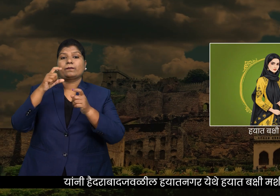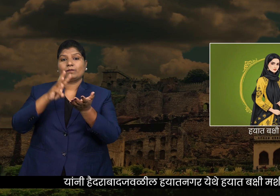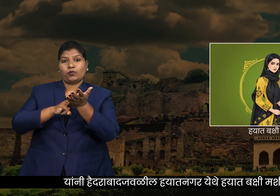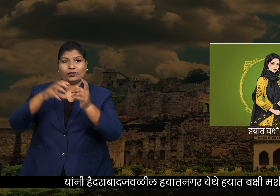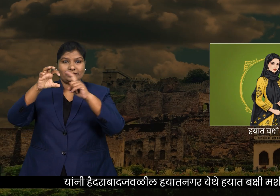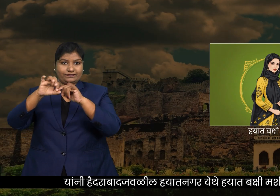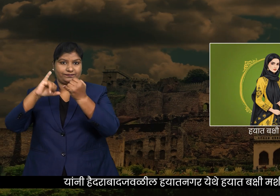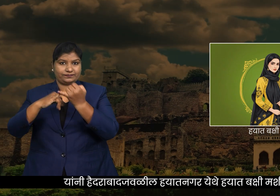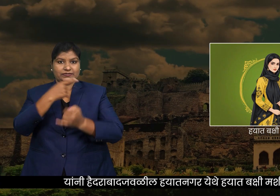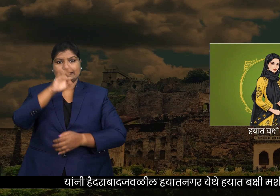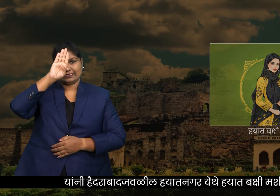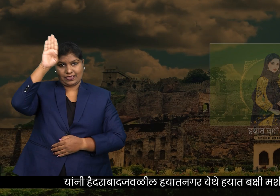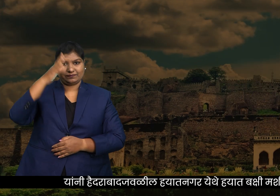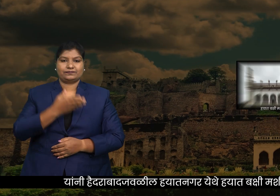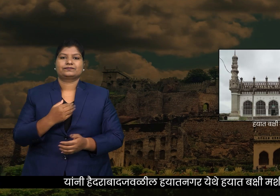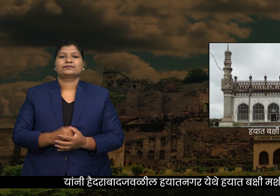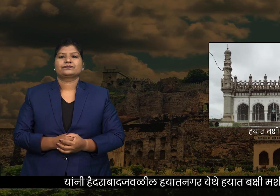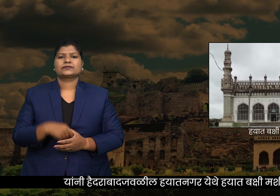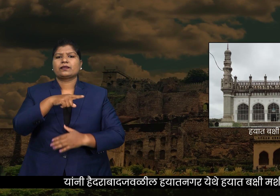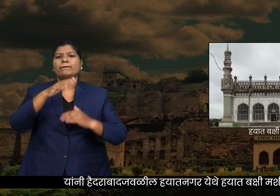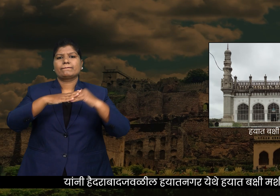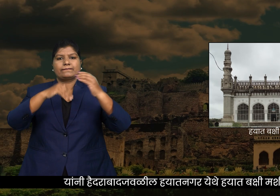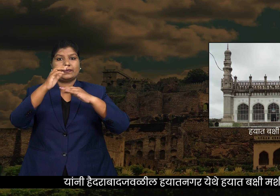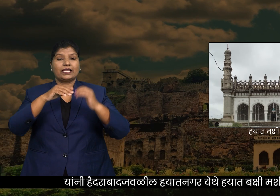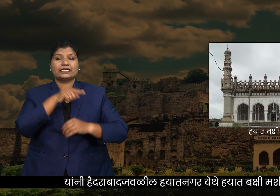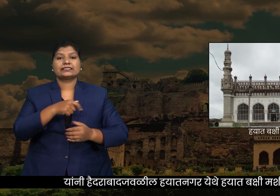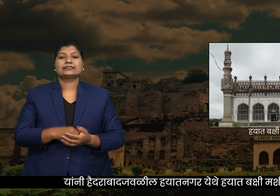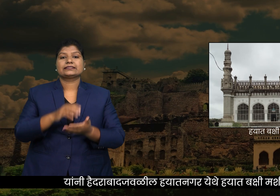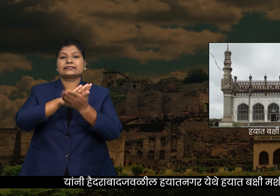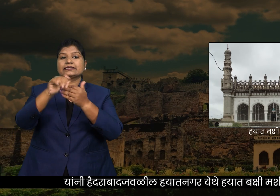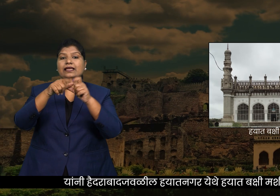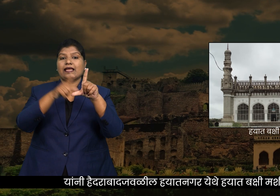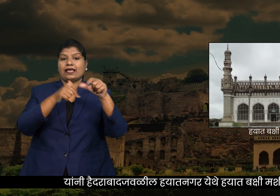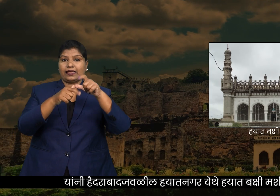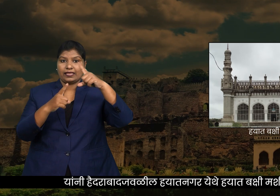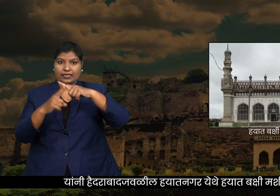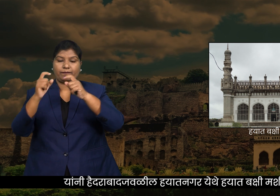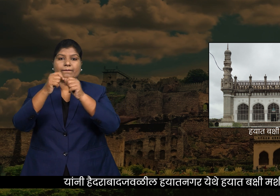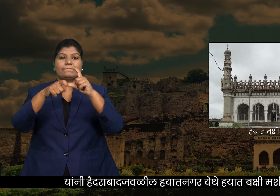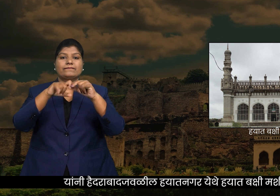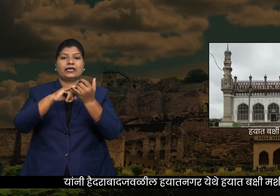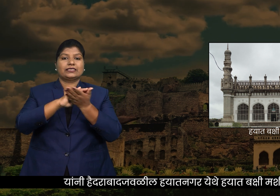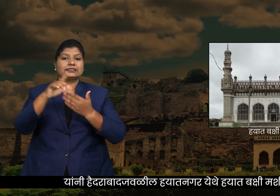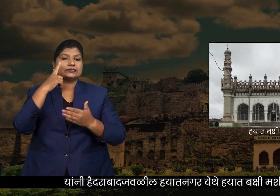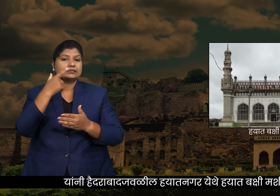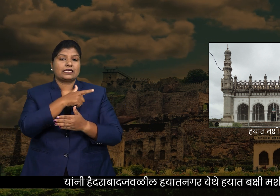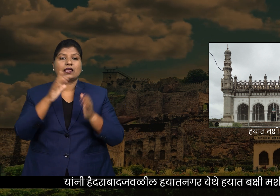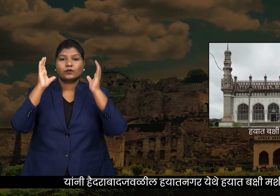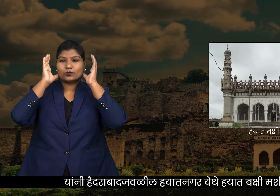यांनी हैदराबाद जवळील हत्यानगर येथे हयात बक्षी मशीद बांधली.